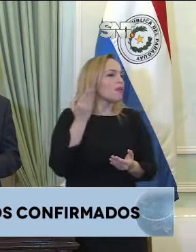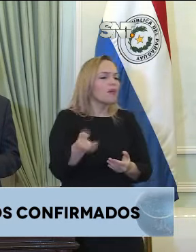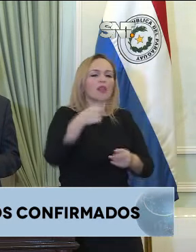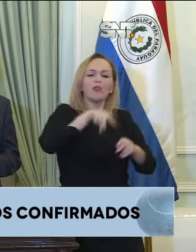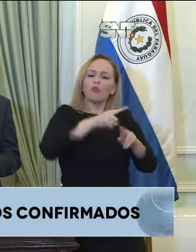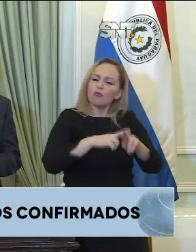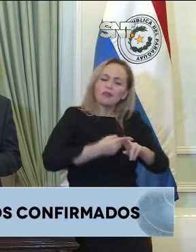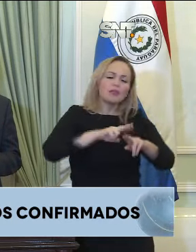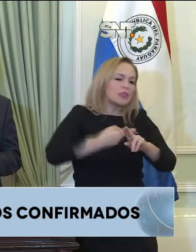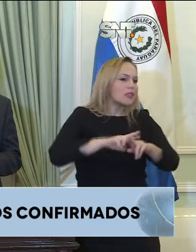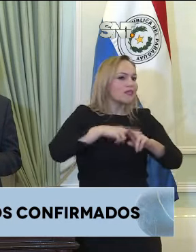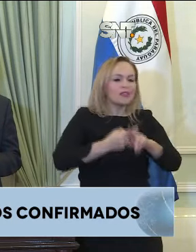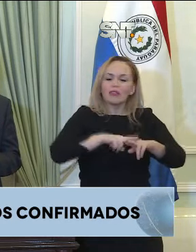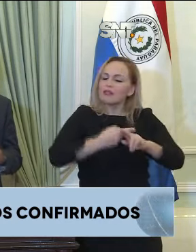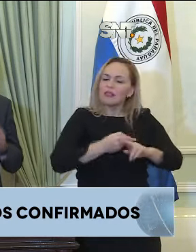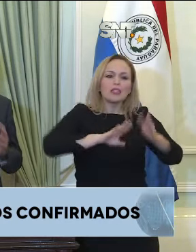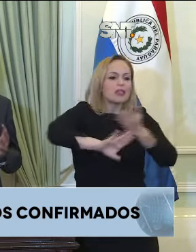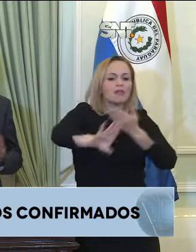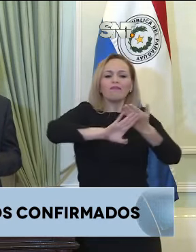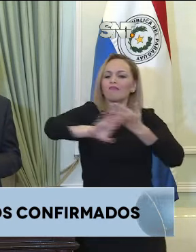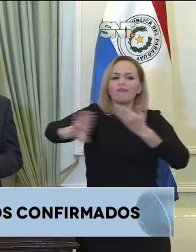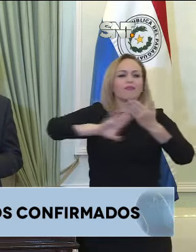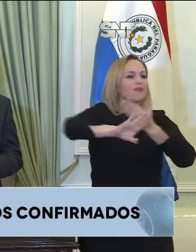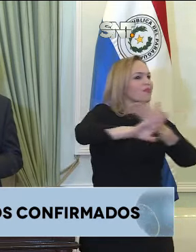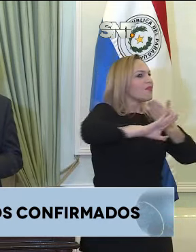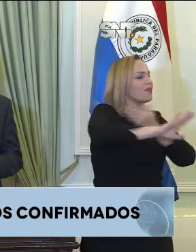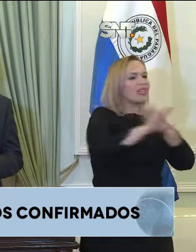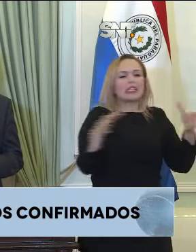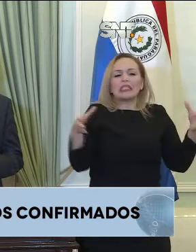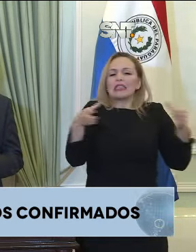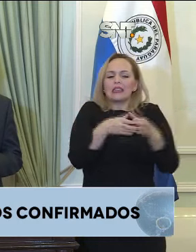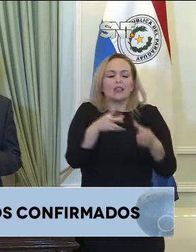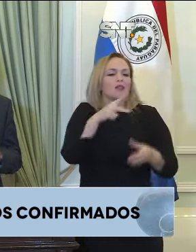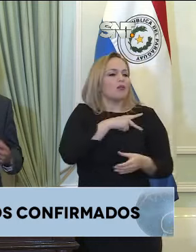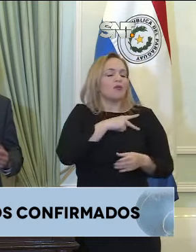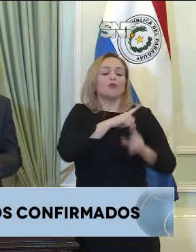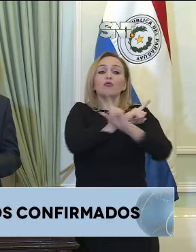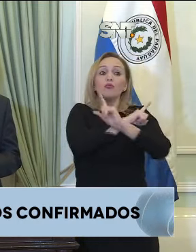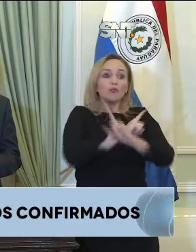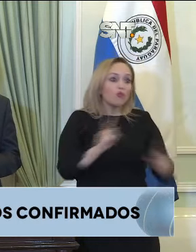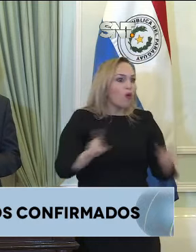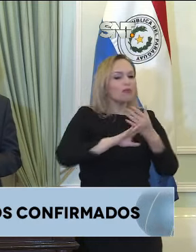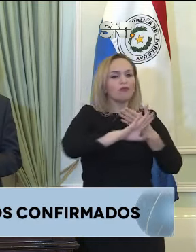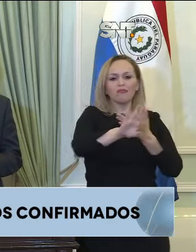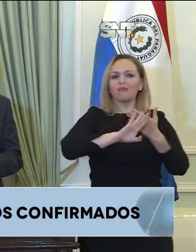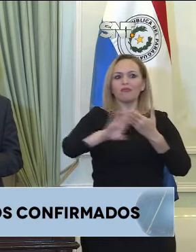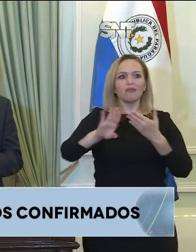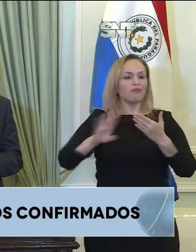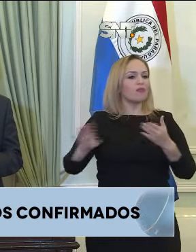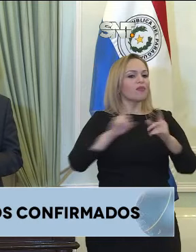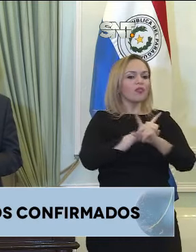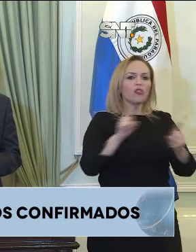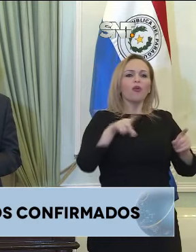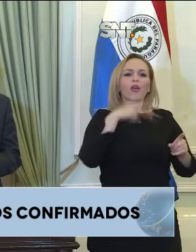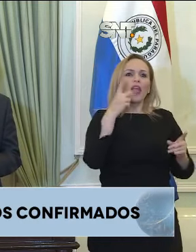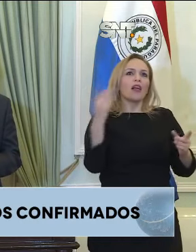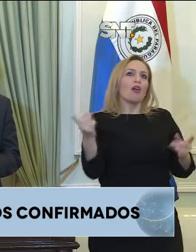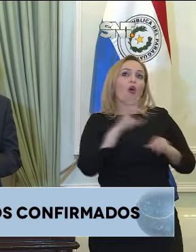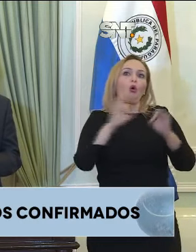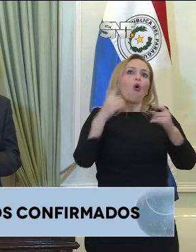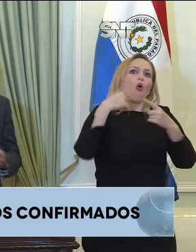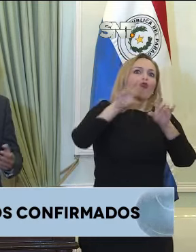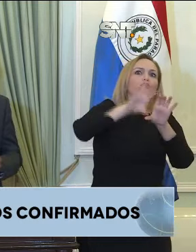plantear este distanciamiento social, el aislamiento que podemos hacer cada uno de nosotros si estamos volviendo de fuera del país o